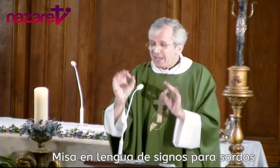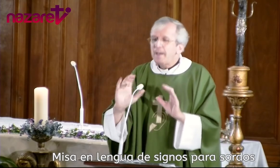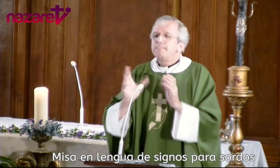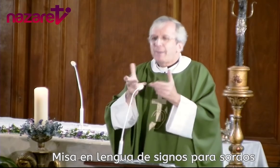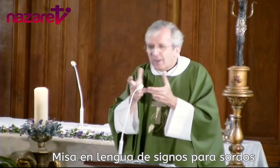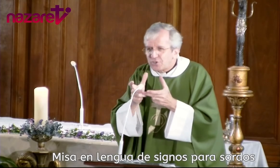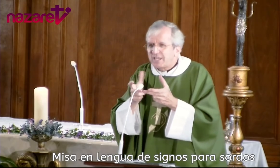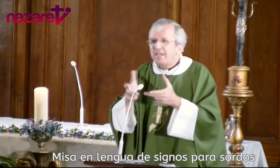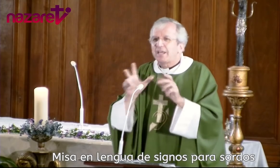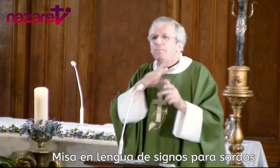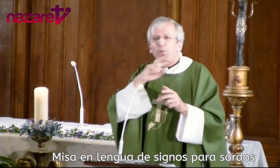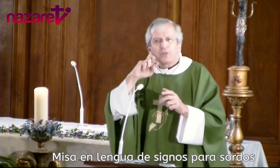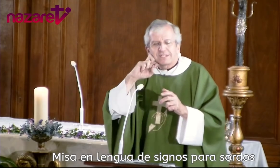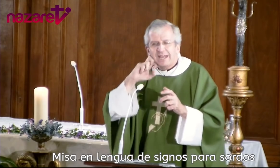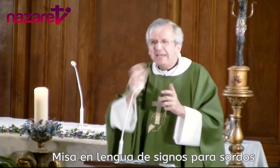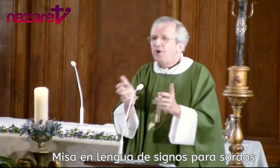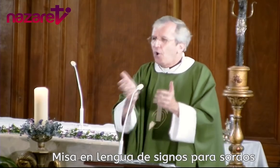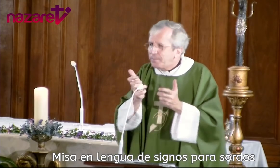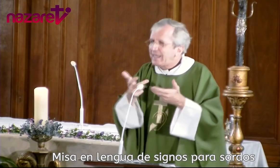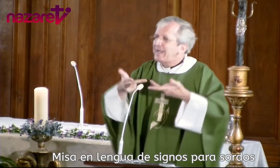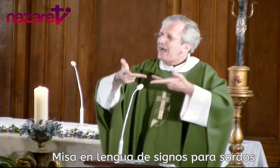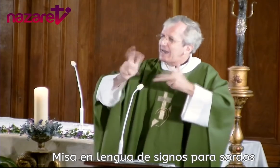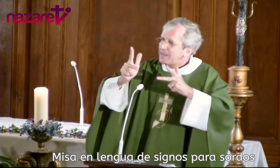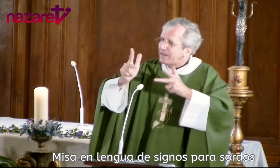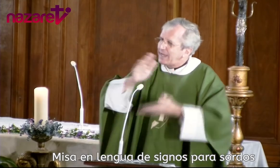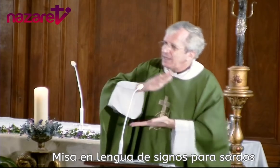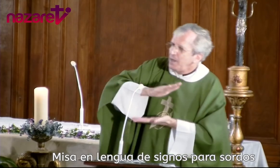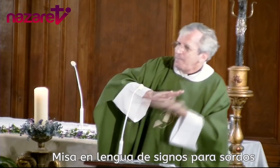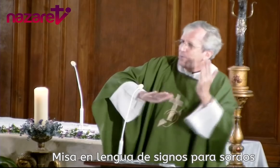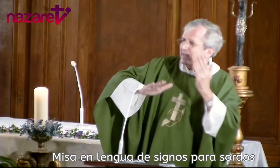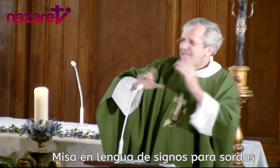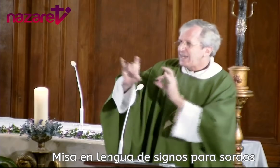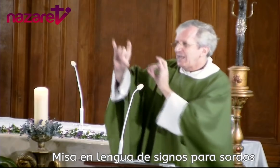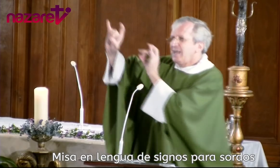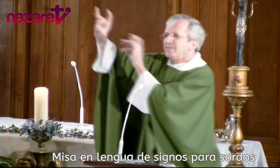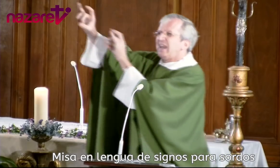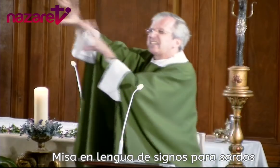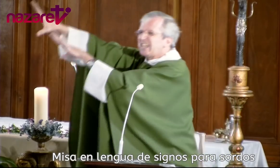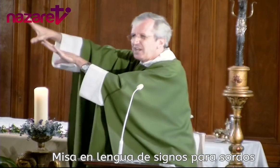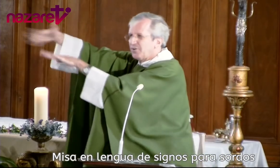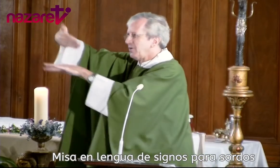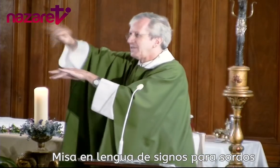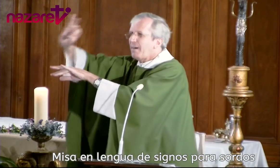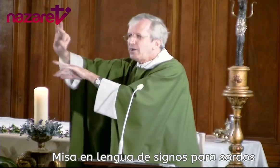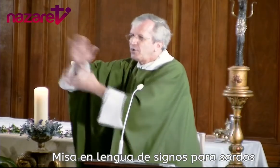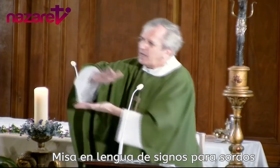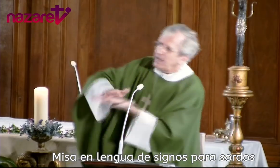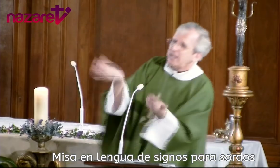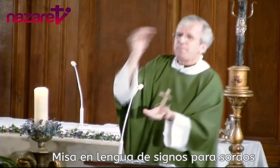elige para conseguir que el pueblo de Israel obtenga la libertad, pueda salir del exilio de Babilonia y